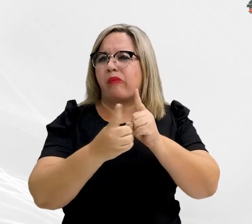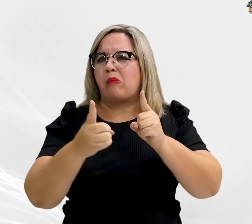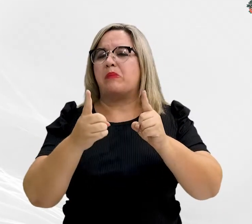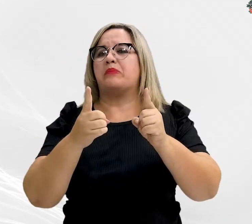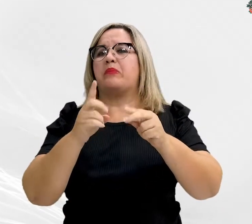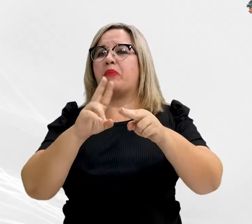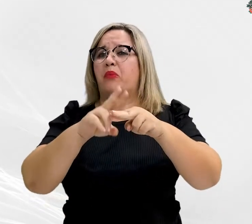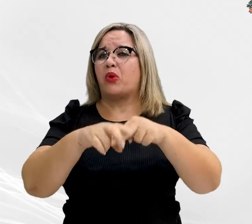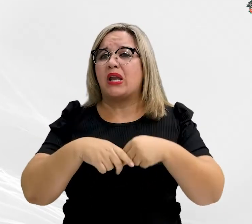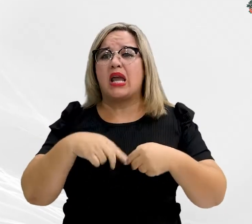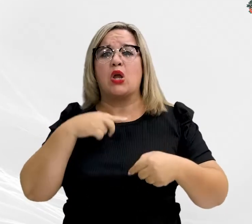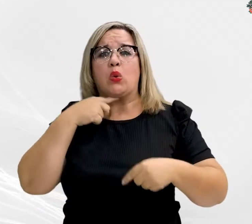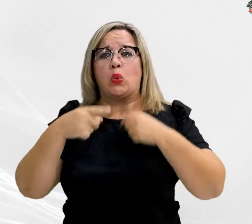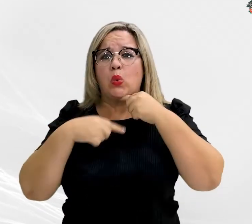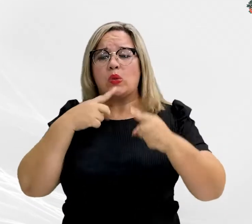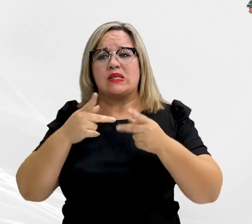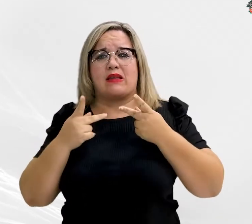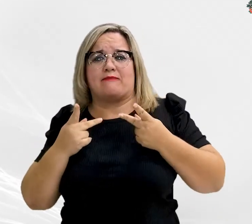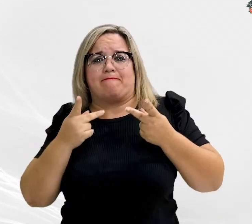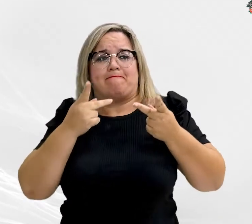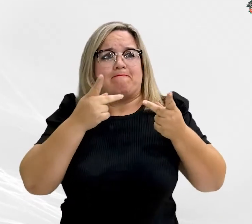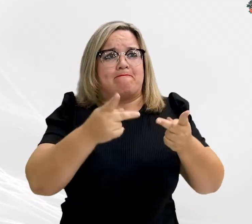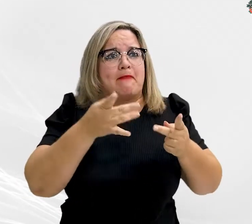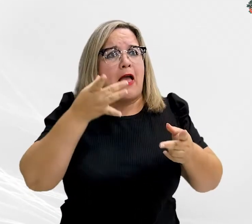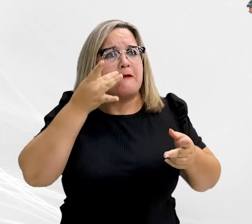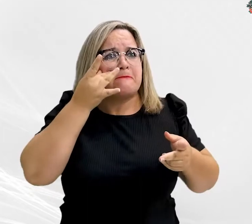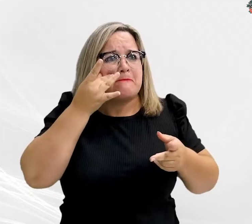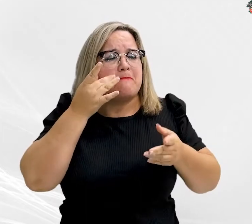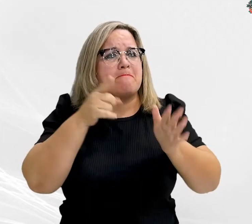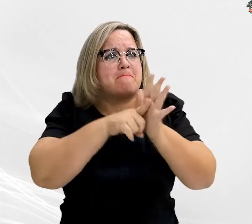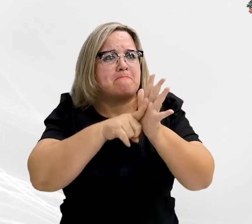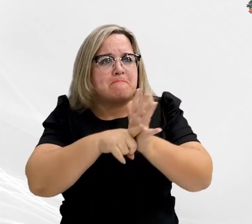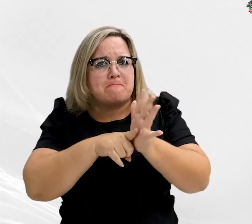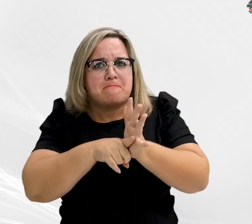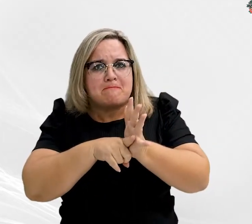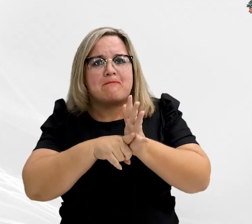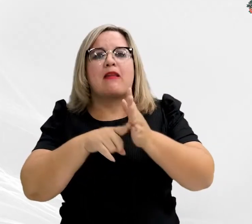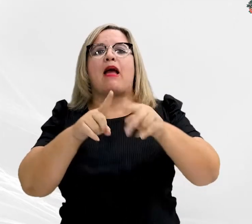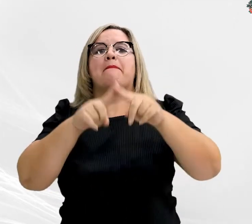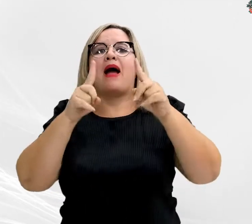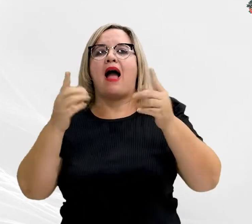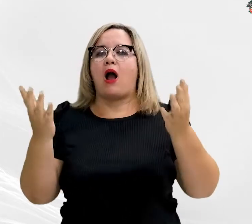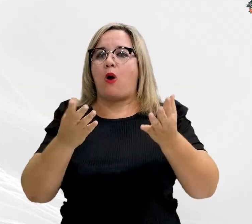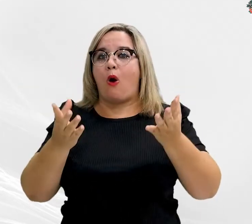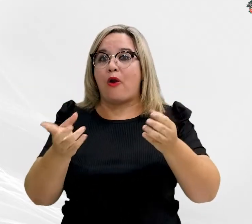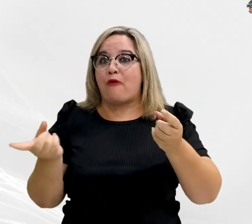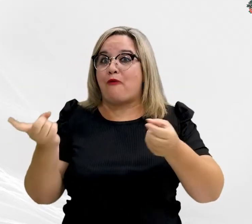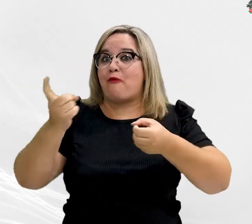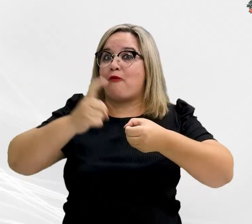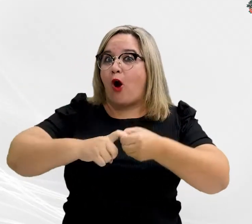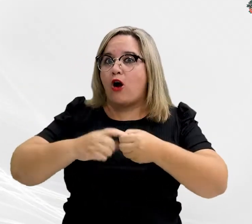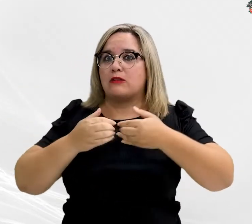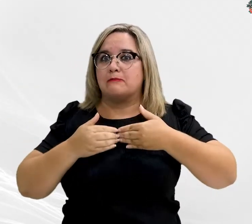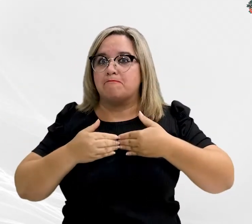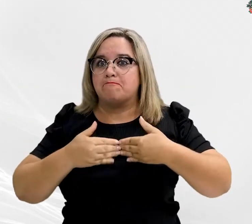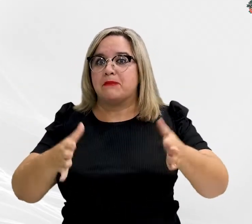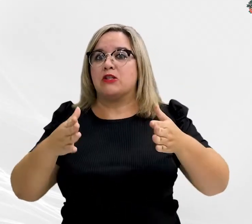impossibilidade das vistorias em bloco com a reabertura gradativa dos trabalhos presenciais foi possível atender